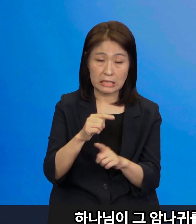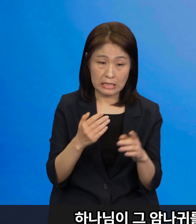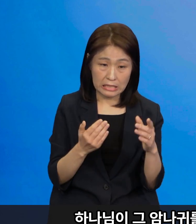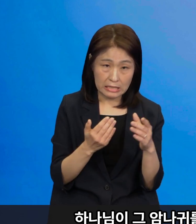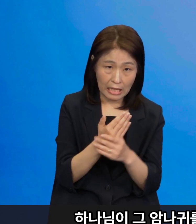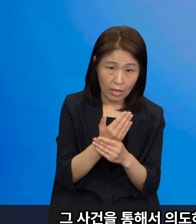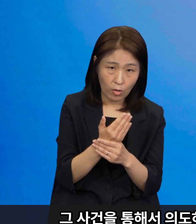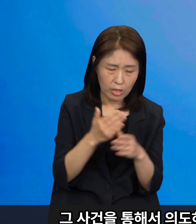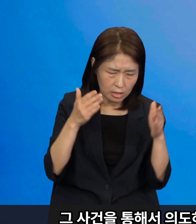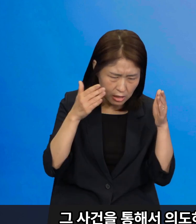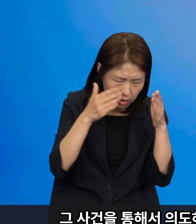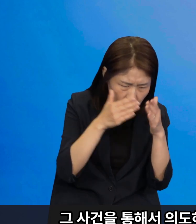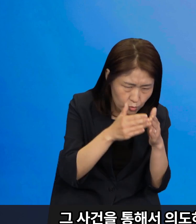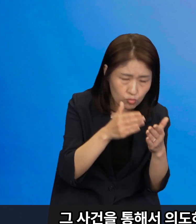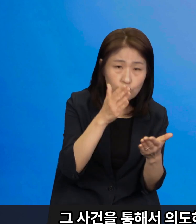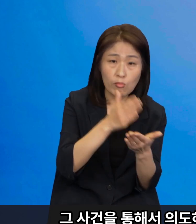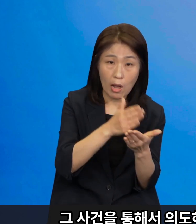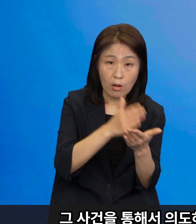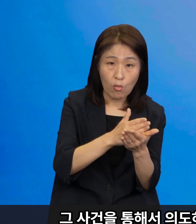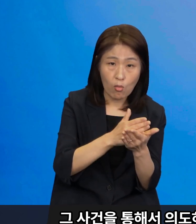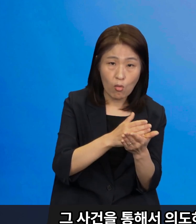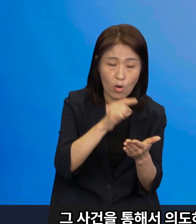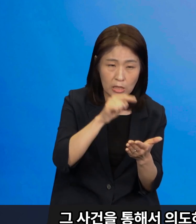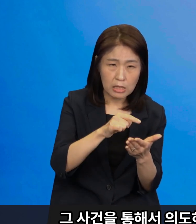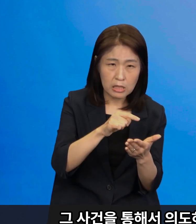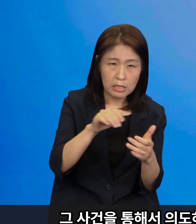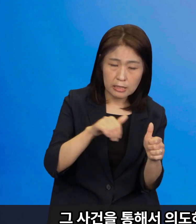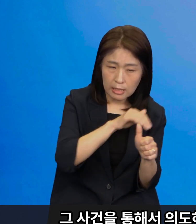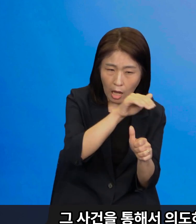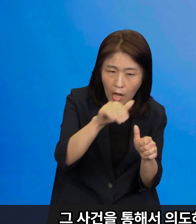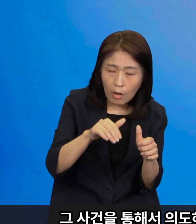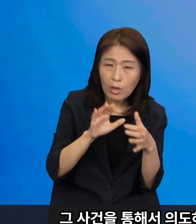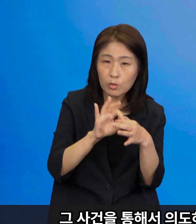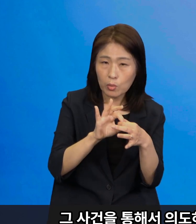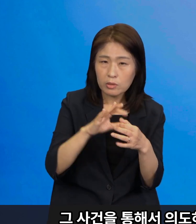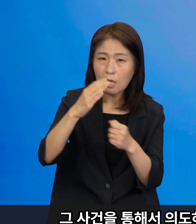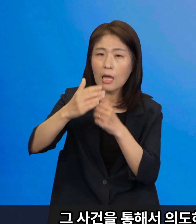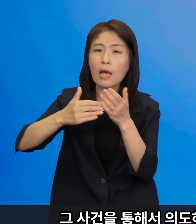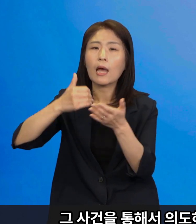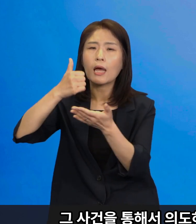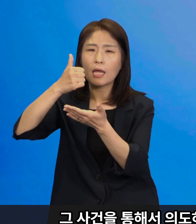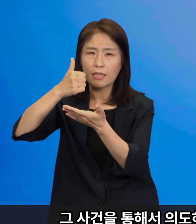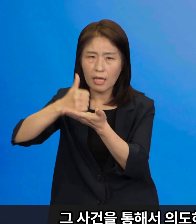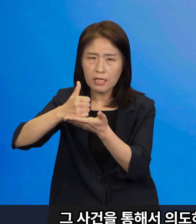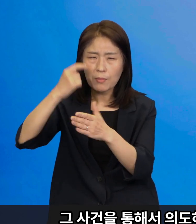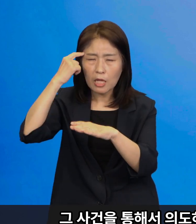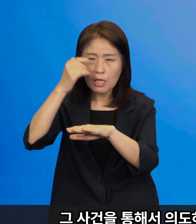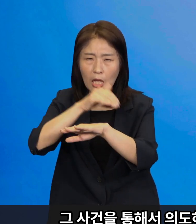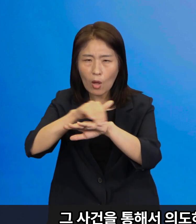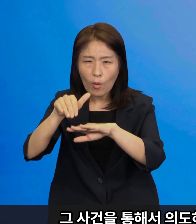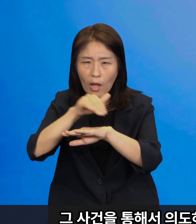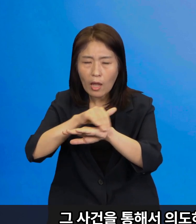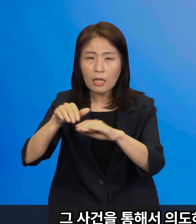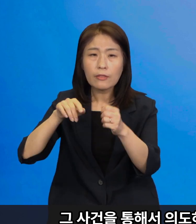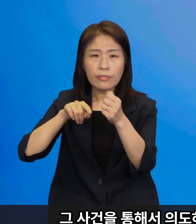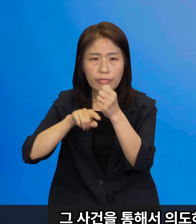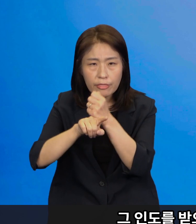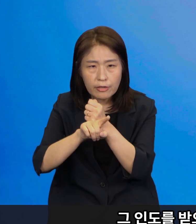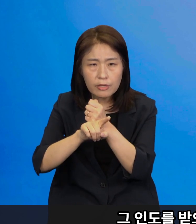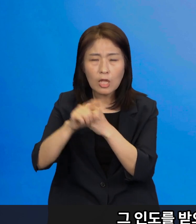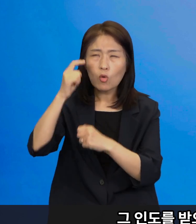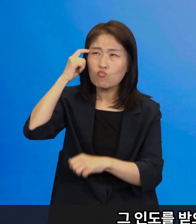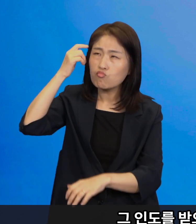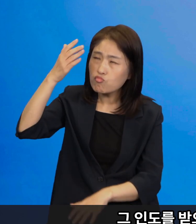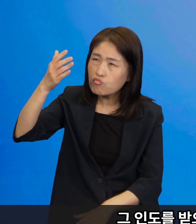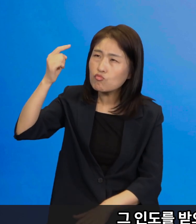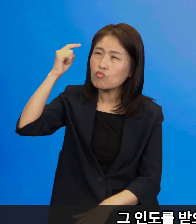매몰되지 말고 그 사건을 통해서 의도하신 하나님의 뜻이 무엇인지를 묻고